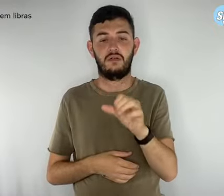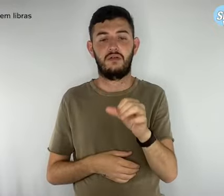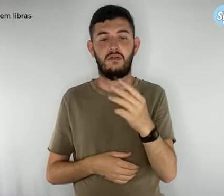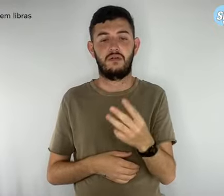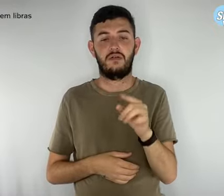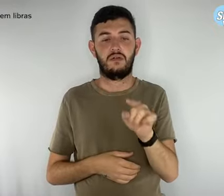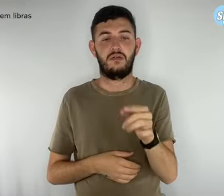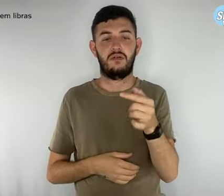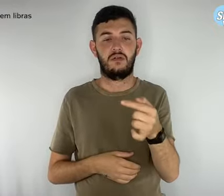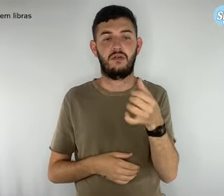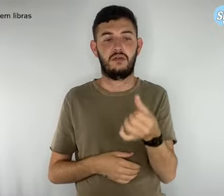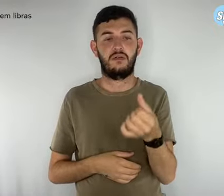3.193.763,